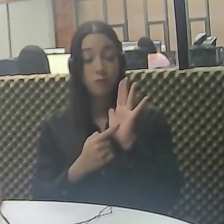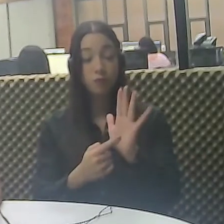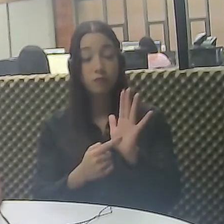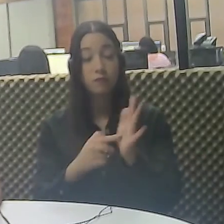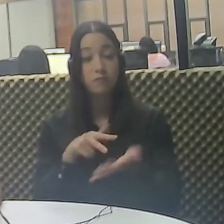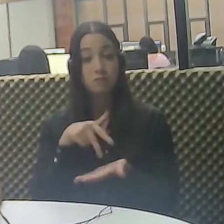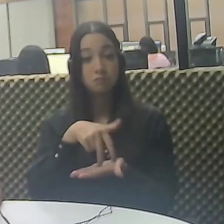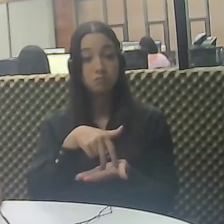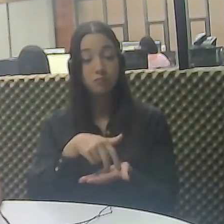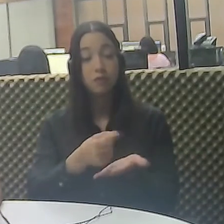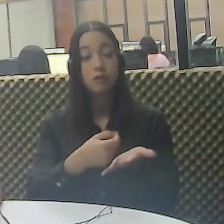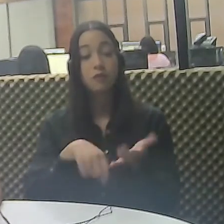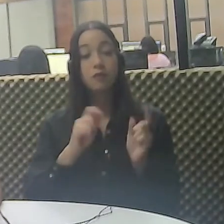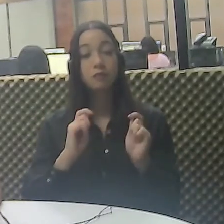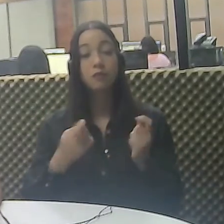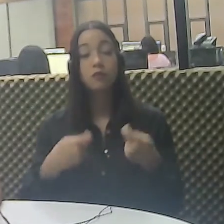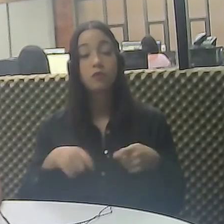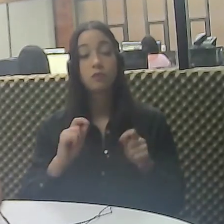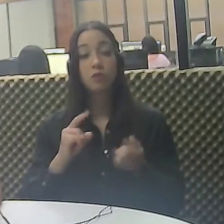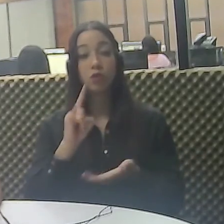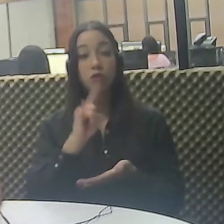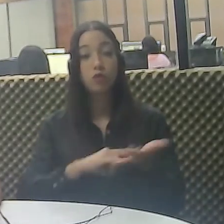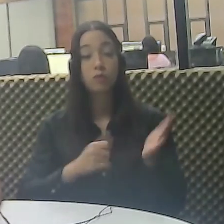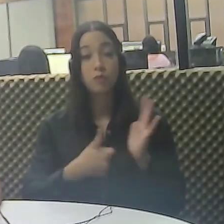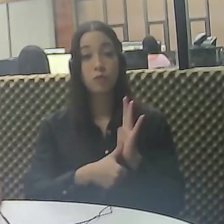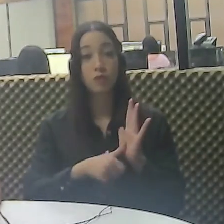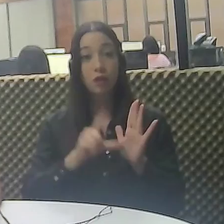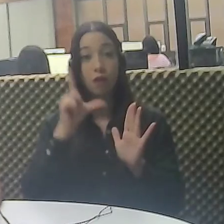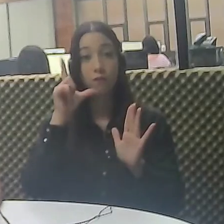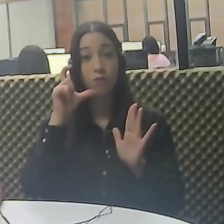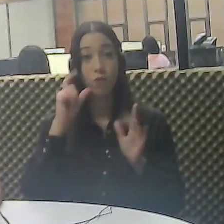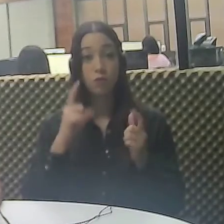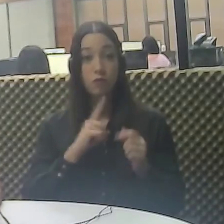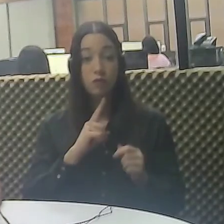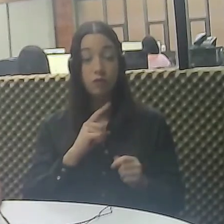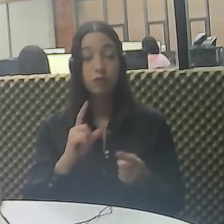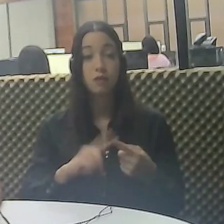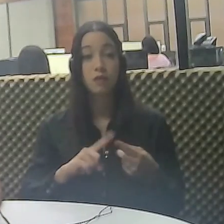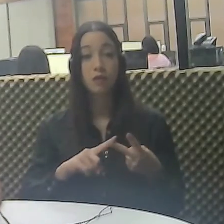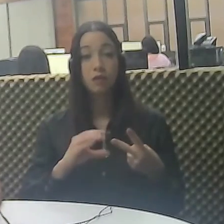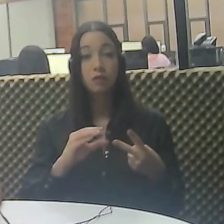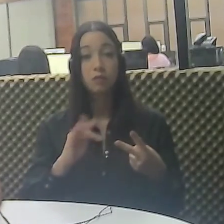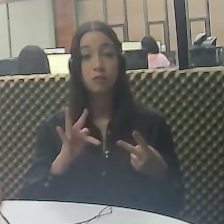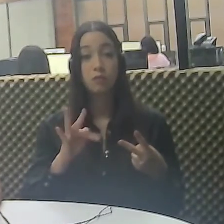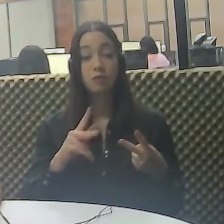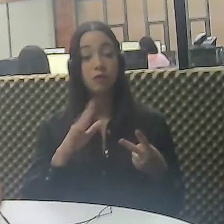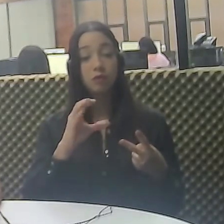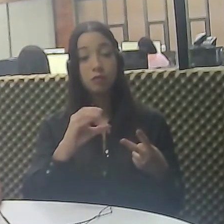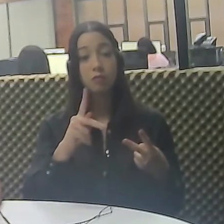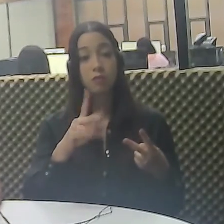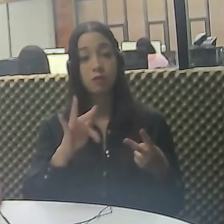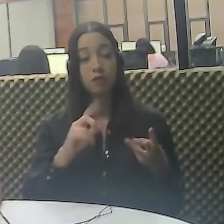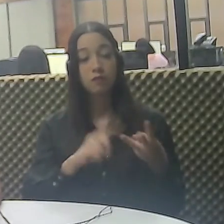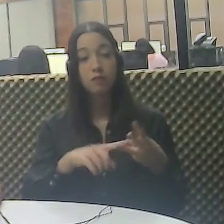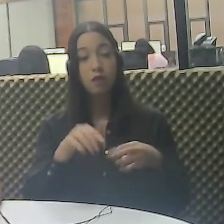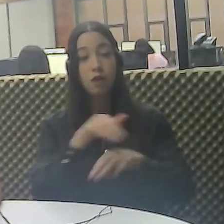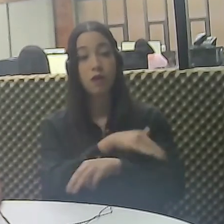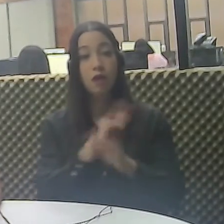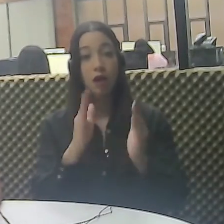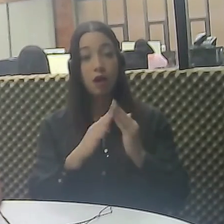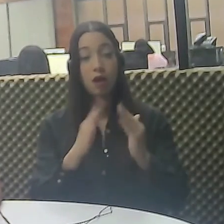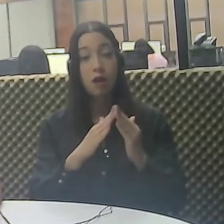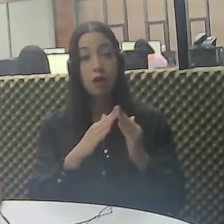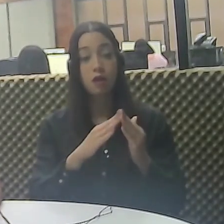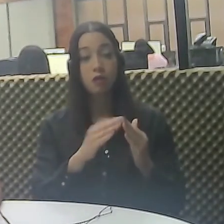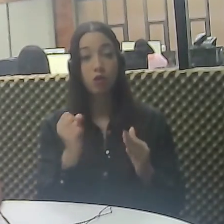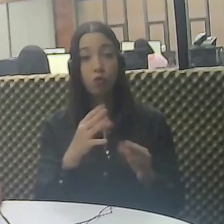recadastrar é necessário apresentar documento de identificação com foto CPF e comprovante de endereço recente caso tenha se